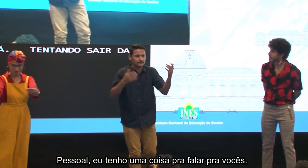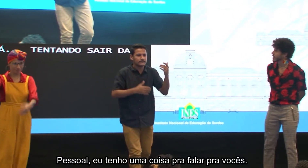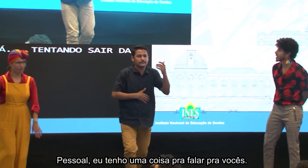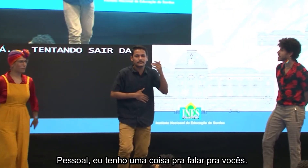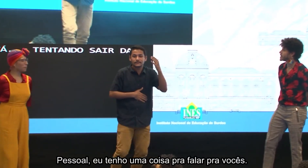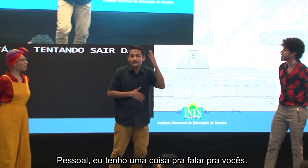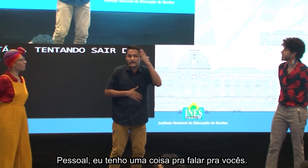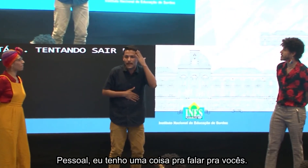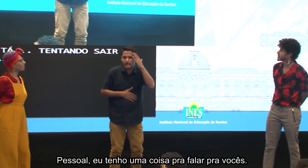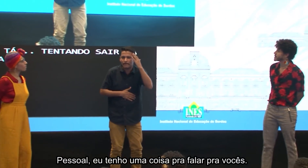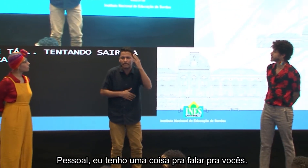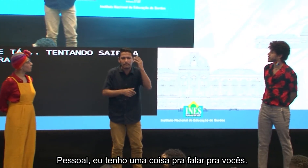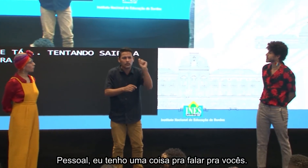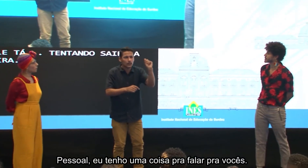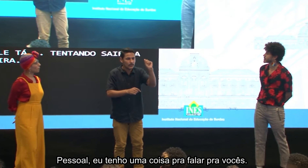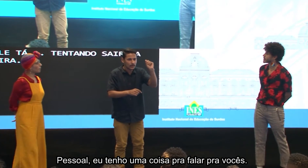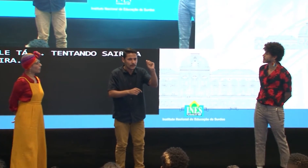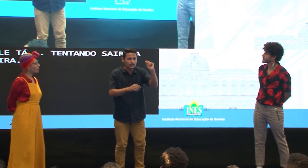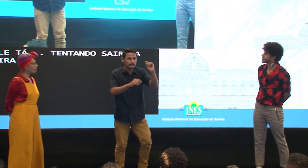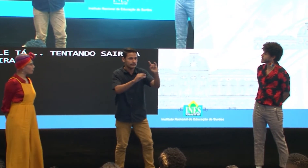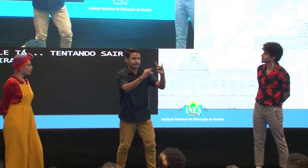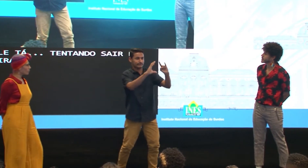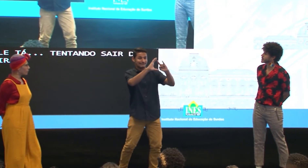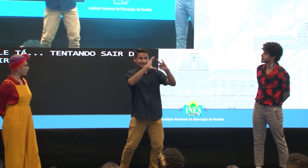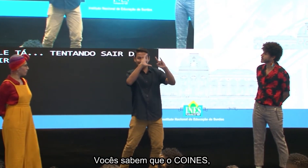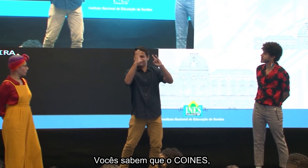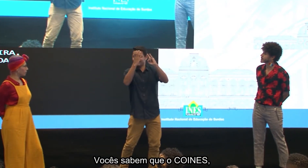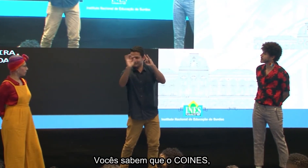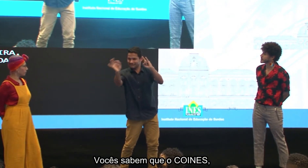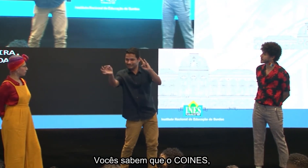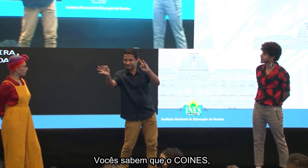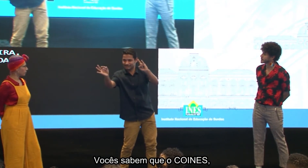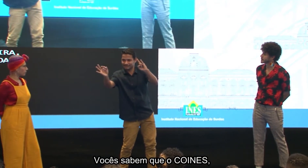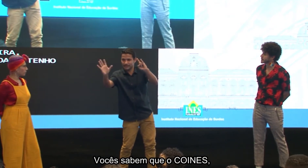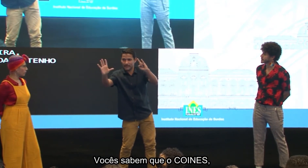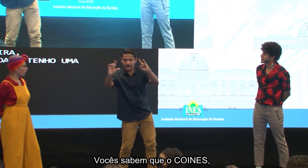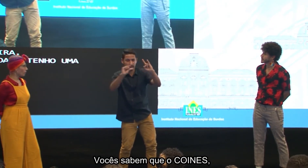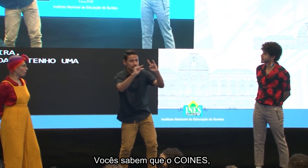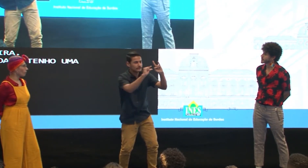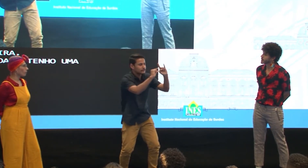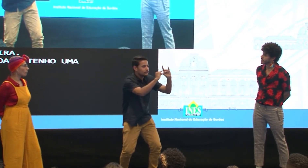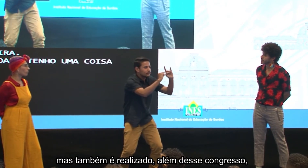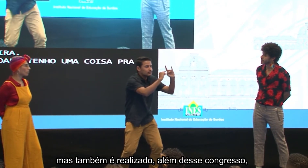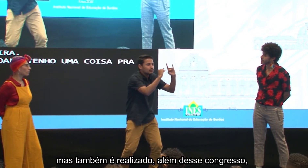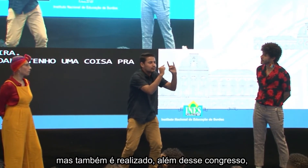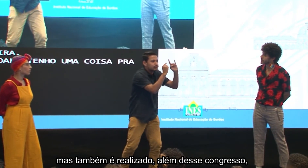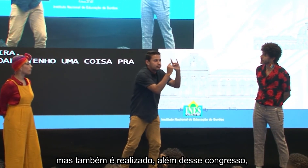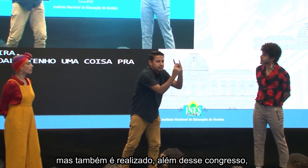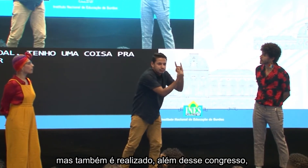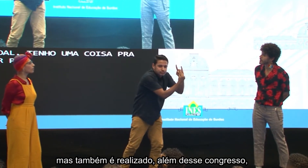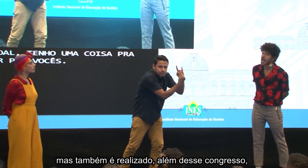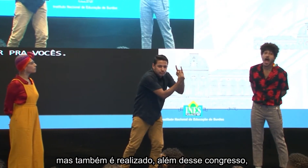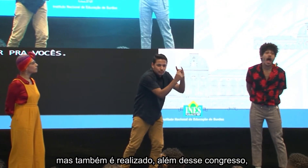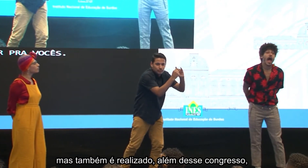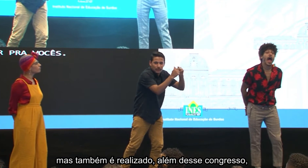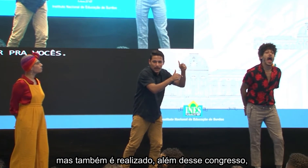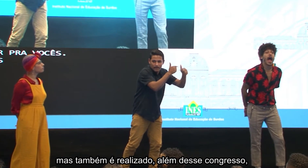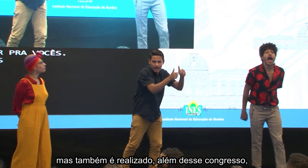Pessoal, eu tenho uma coisa para falar para vocês. Vocês sabem que o COINES, mas também é realizado, além desse congresso,